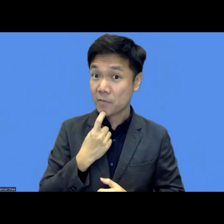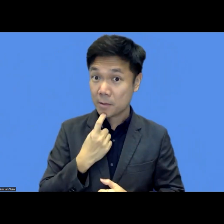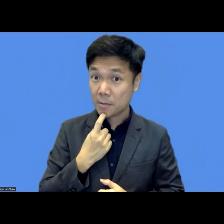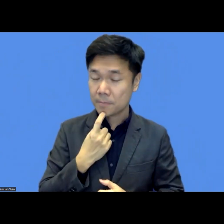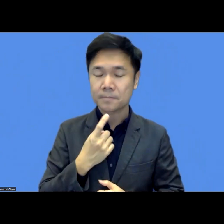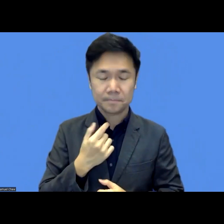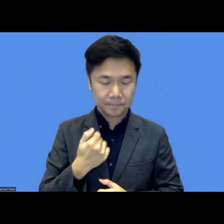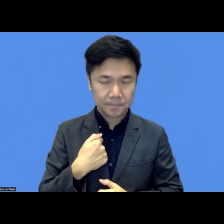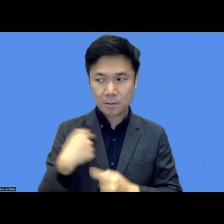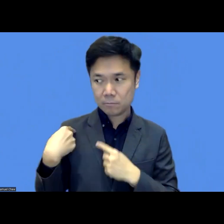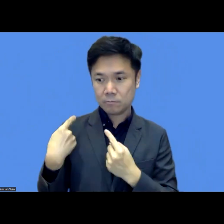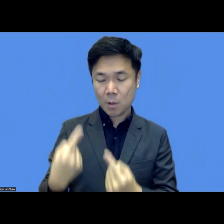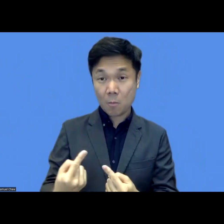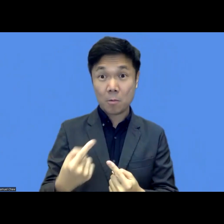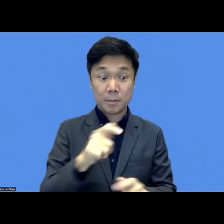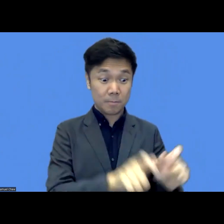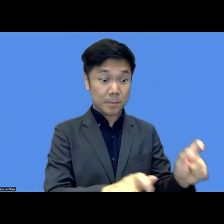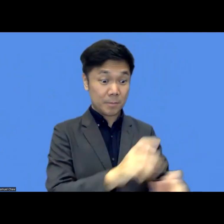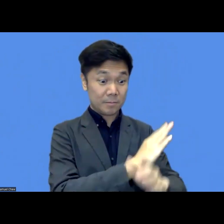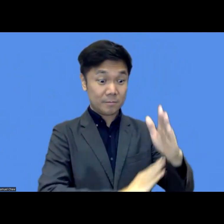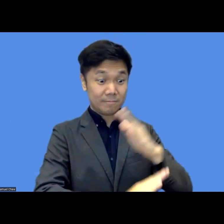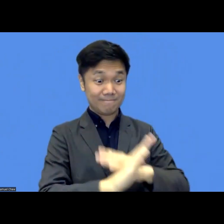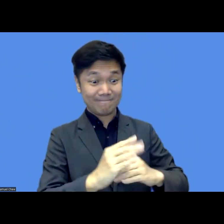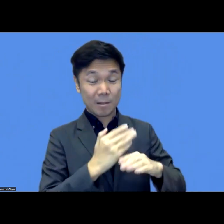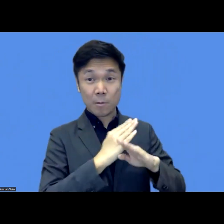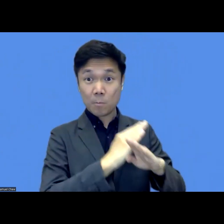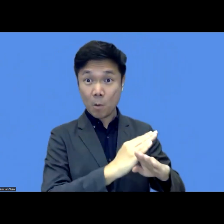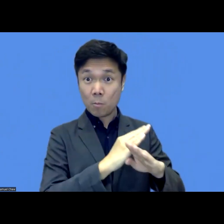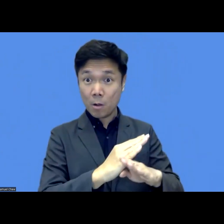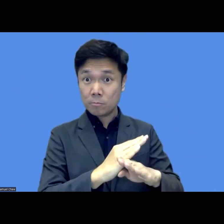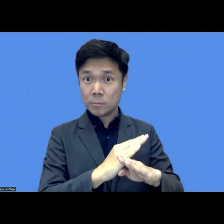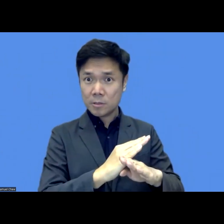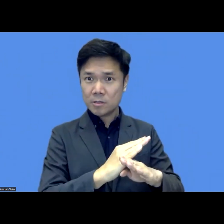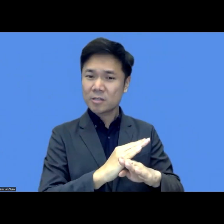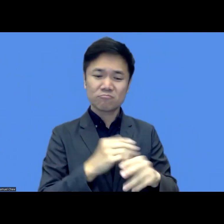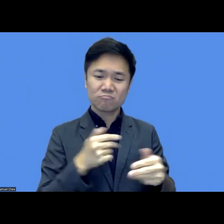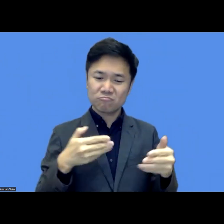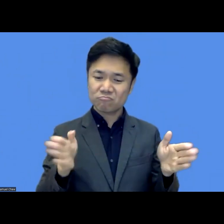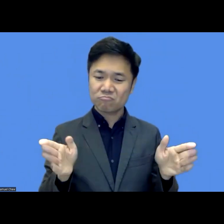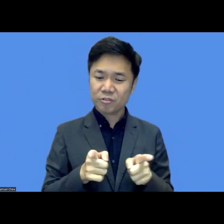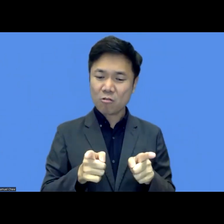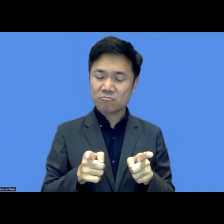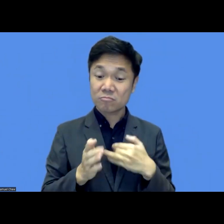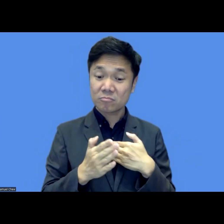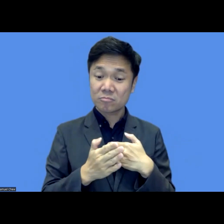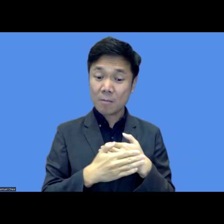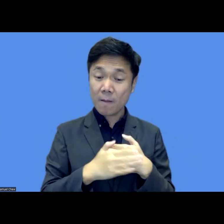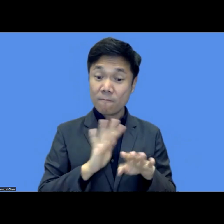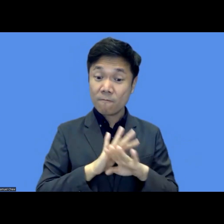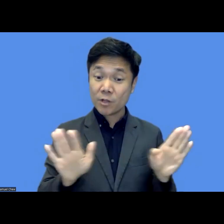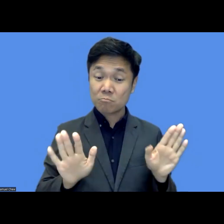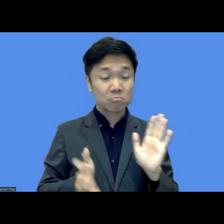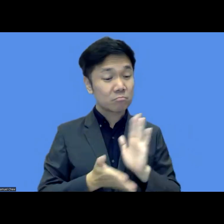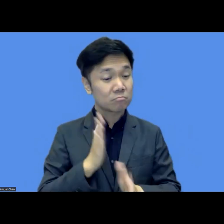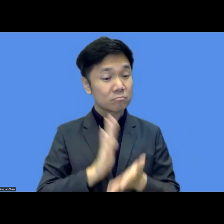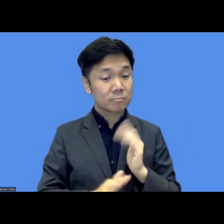Finlandia, promover los derechos de refugiados es una prioridad de largo